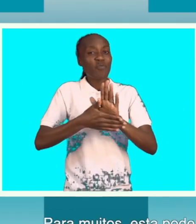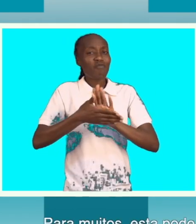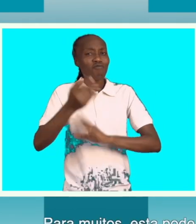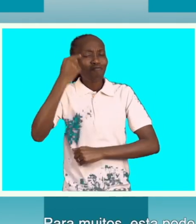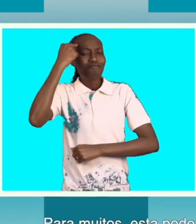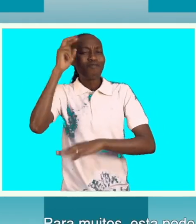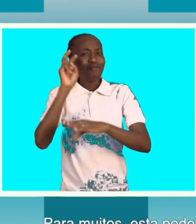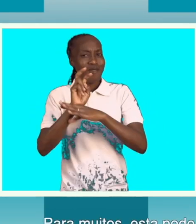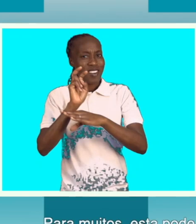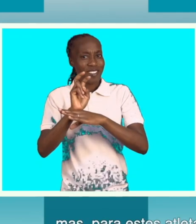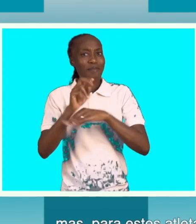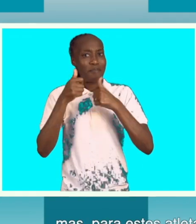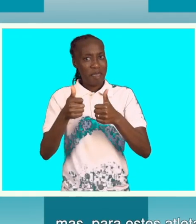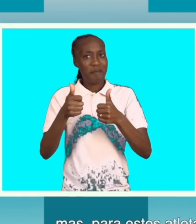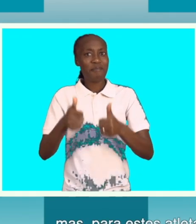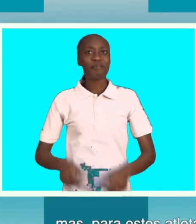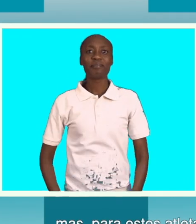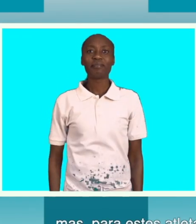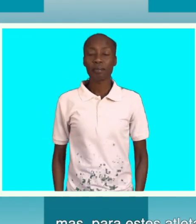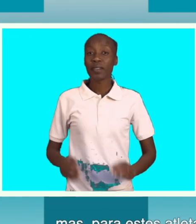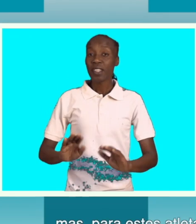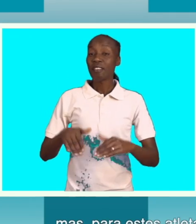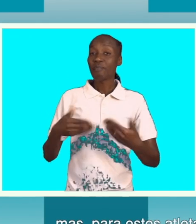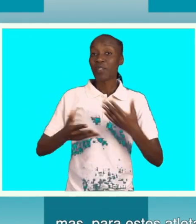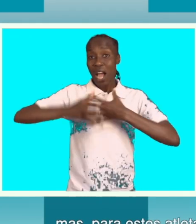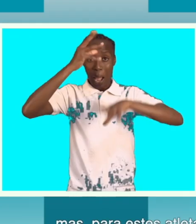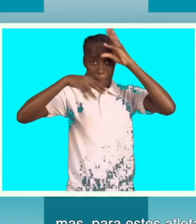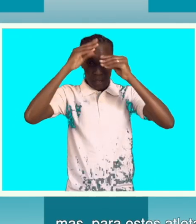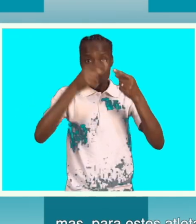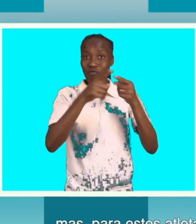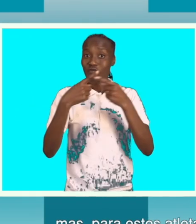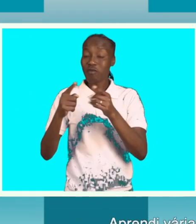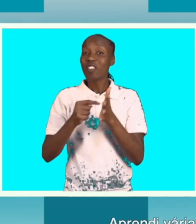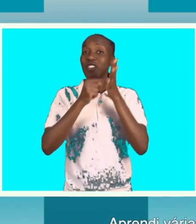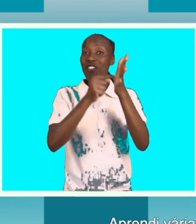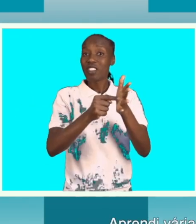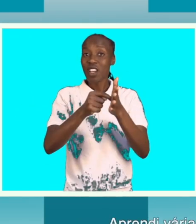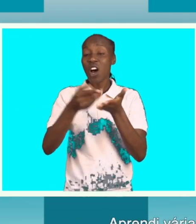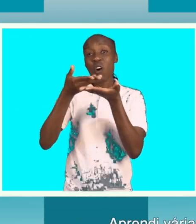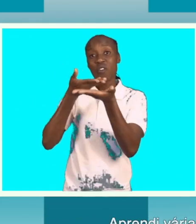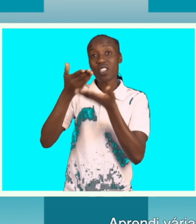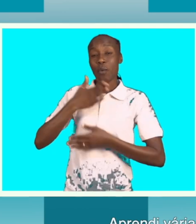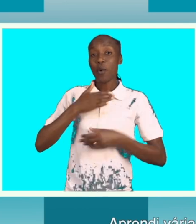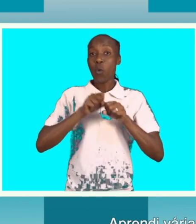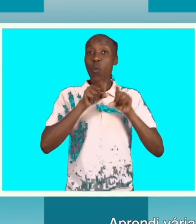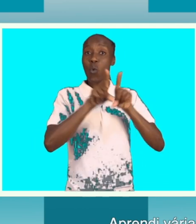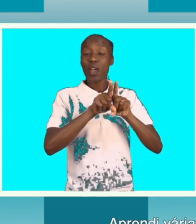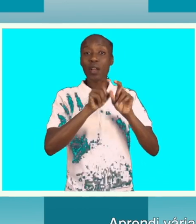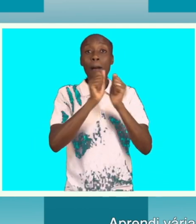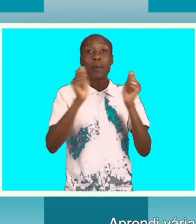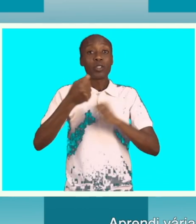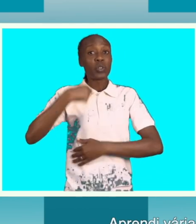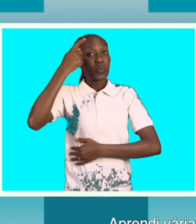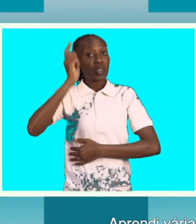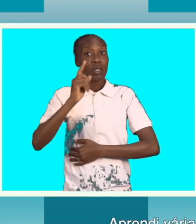brincadeira Mas Para estes atletas Foi um momento Memorável Aprende várias coisas Por exemplo A